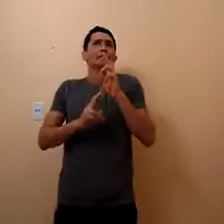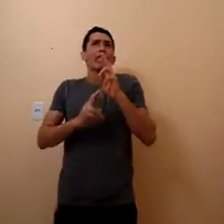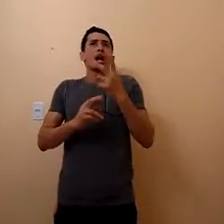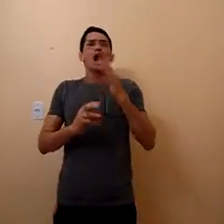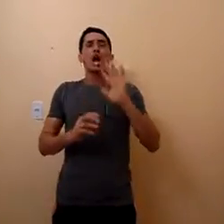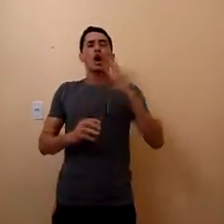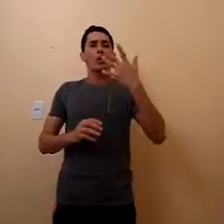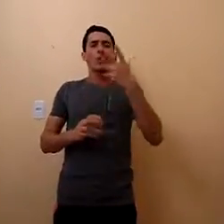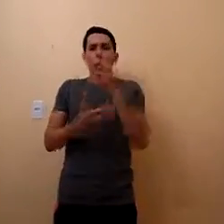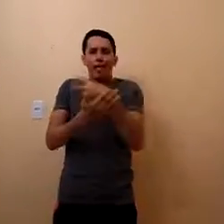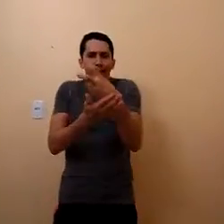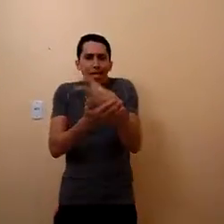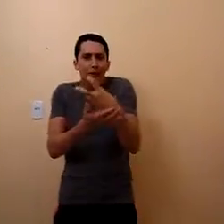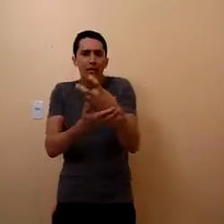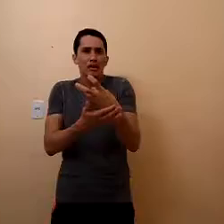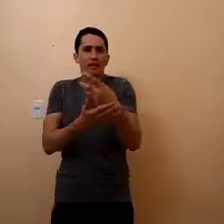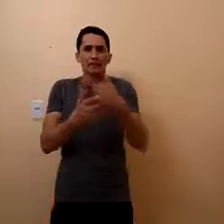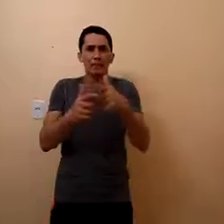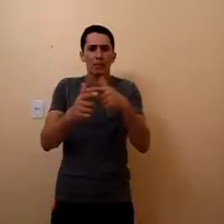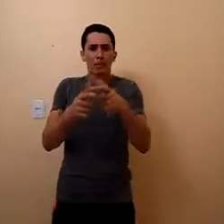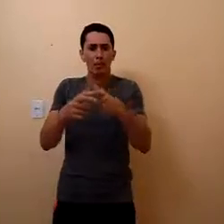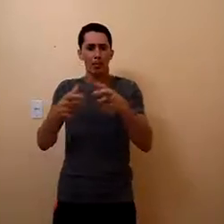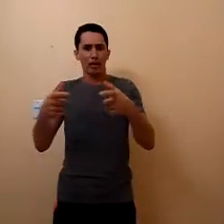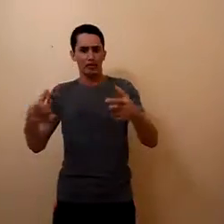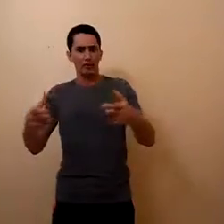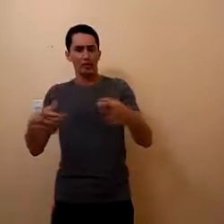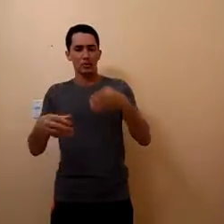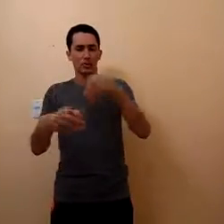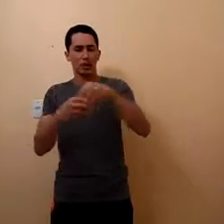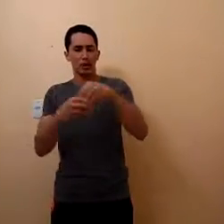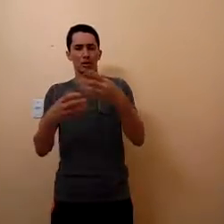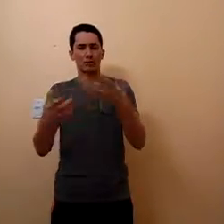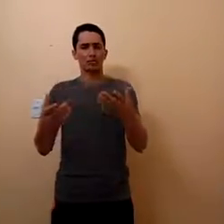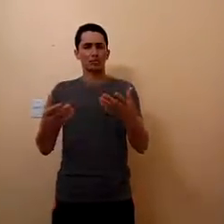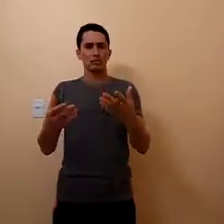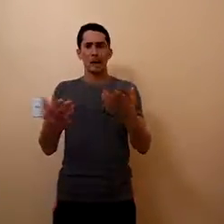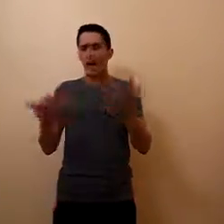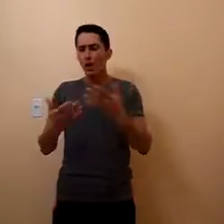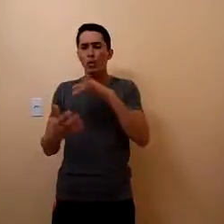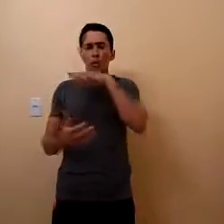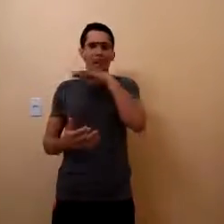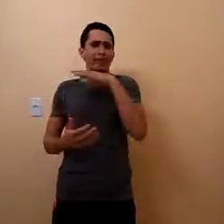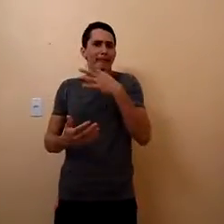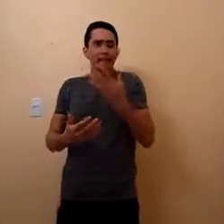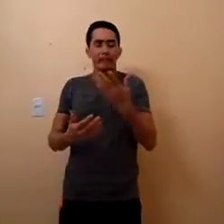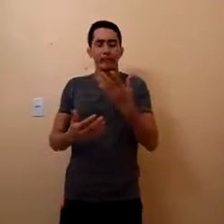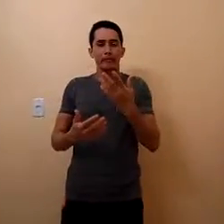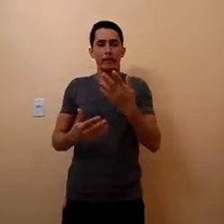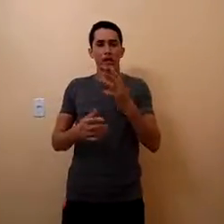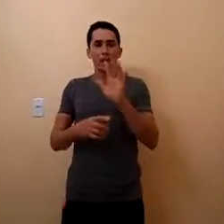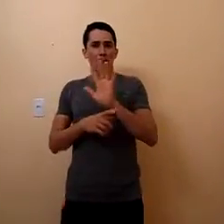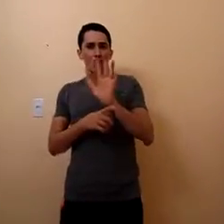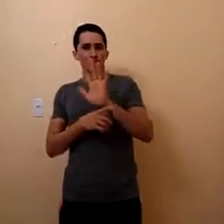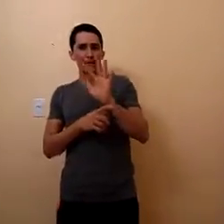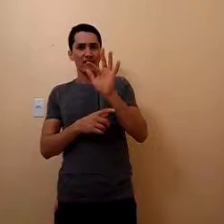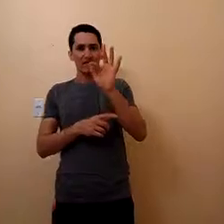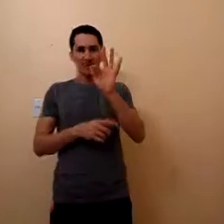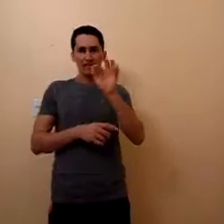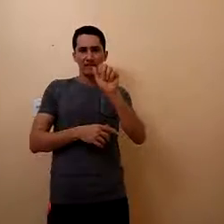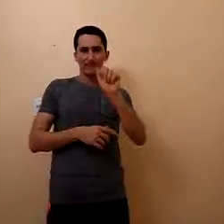epilepsia pudesse gerar um problema tão ruim como aconteceu agora. Neste vídeo, feito para o Fantástico logo depois